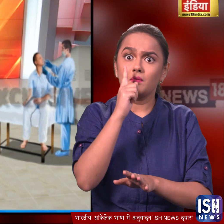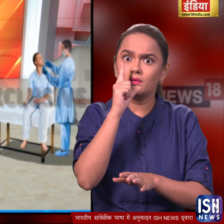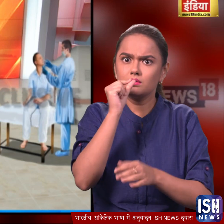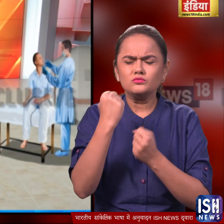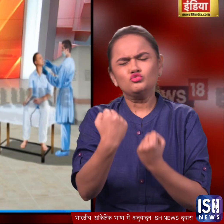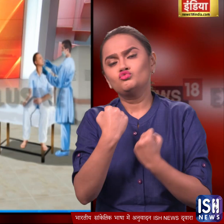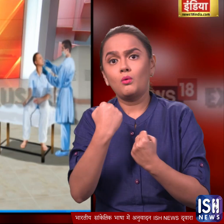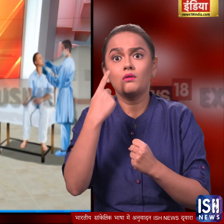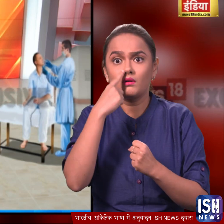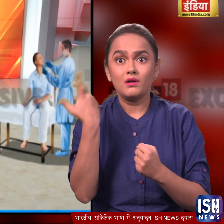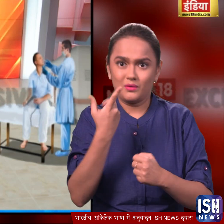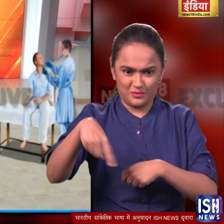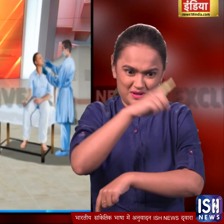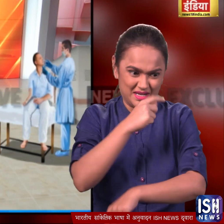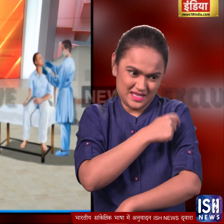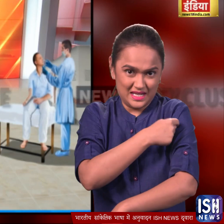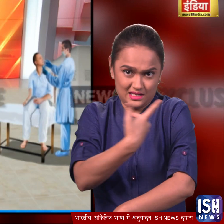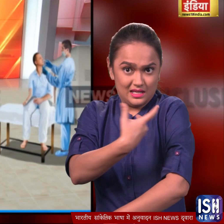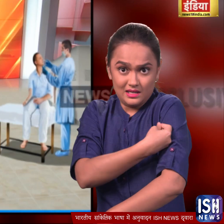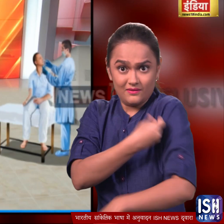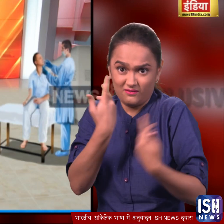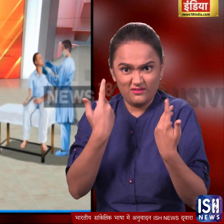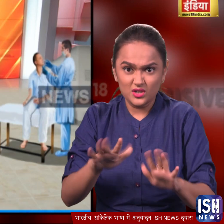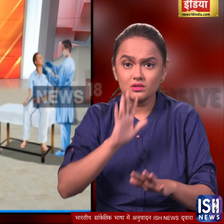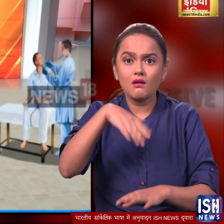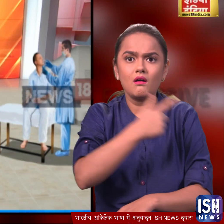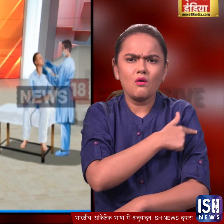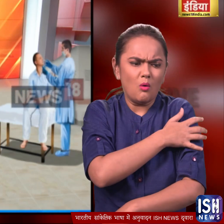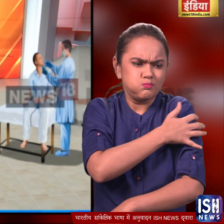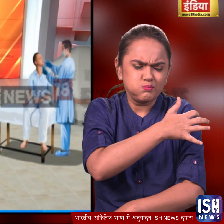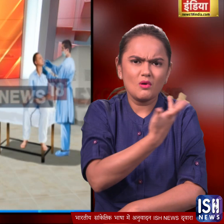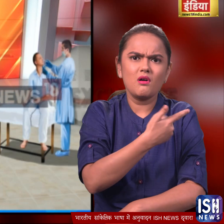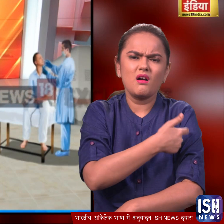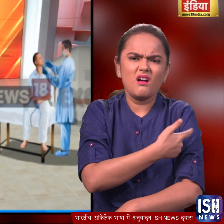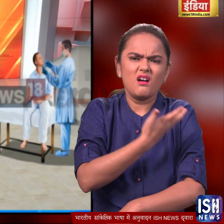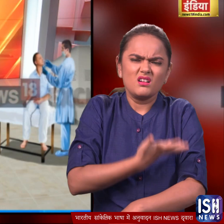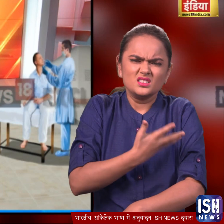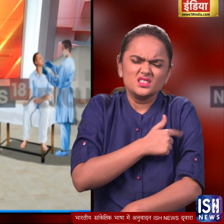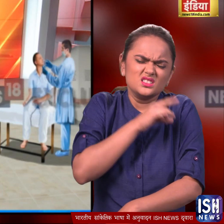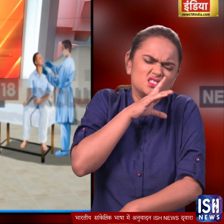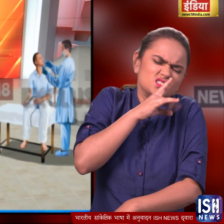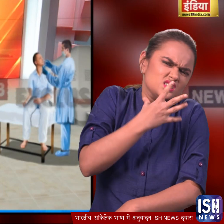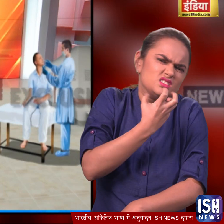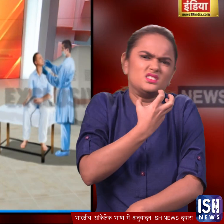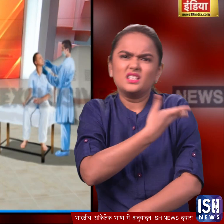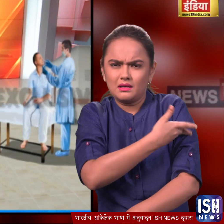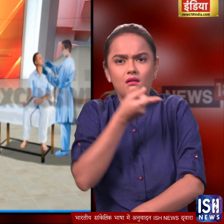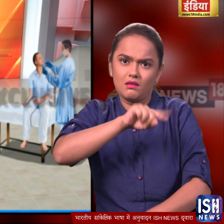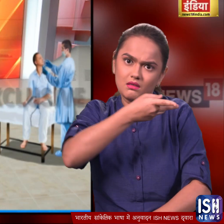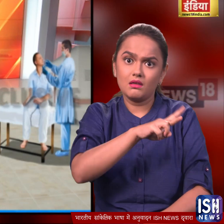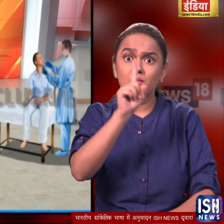दी जाती है। कई बार बाजू पर वैक्सीन लगने के बाद लोगों को हाथ में सूजन या दर्द जैसी शिकायत 1 से 2 दिन तक रहती